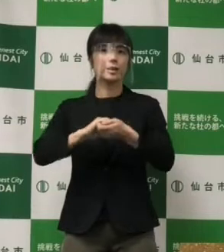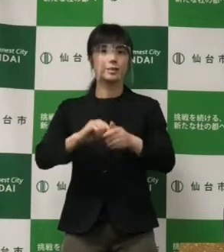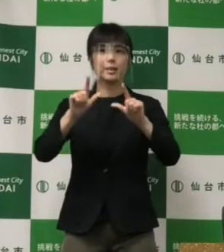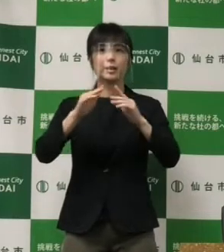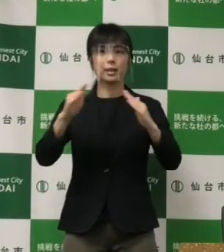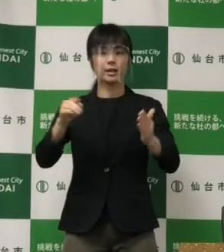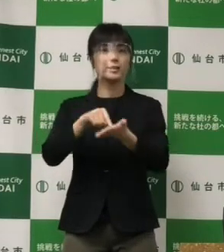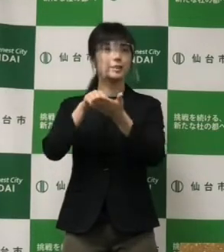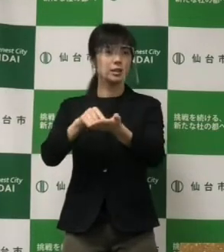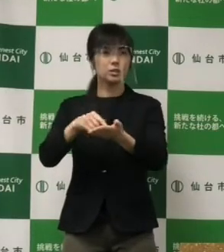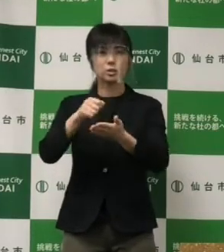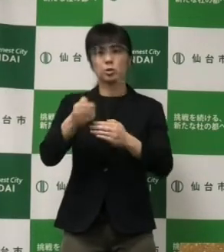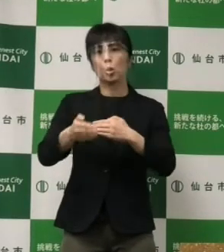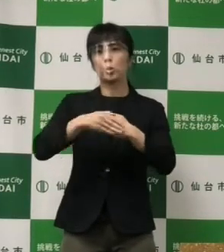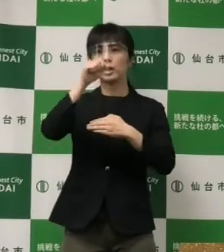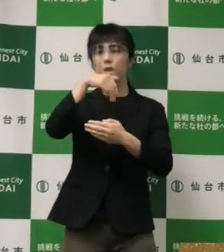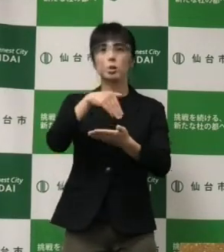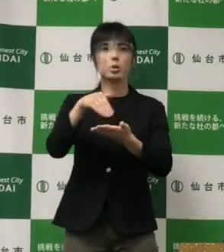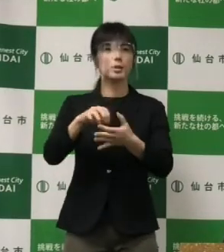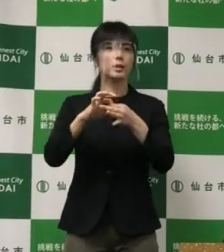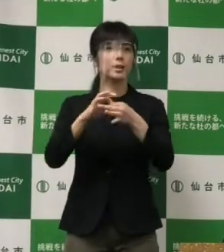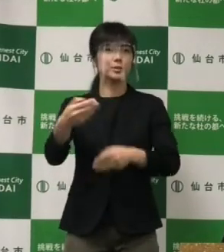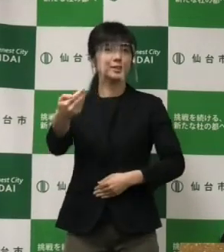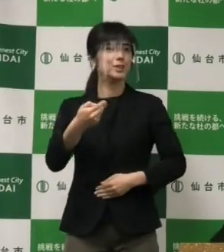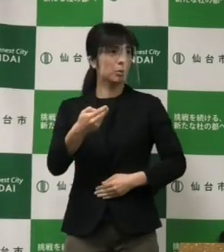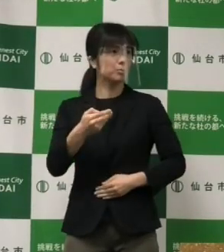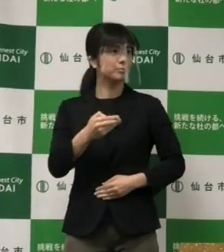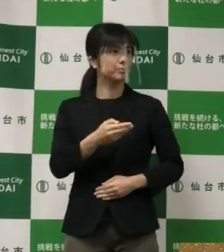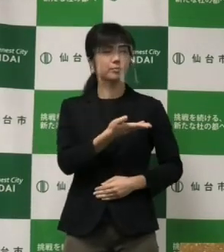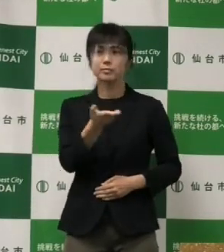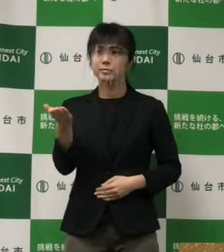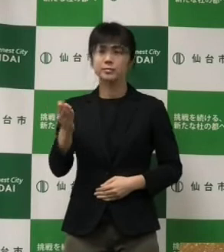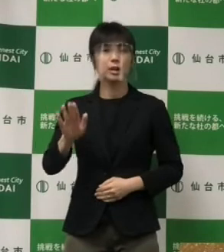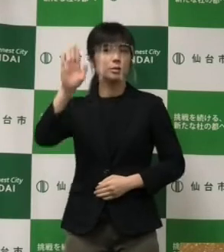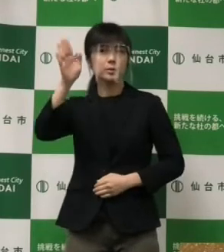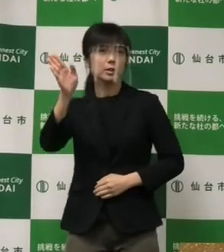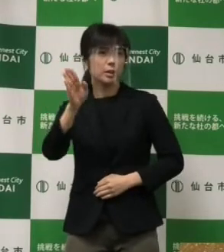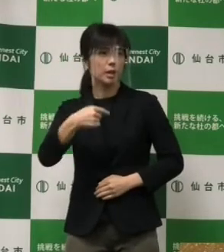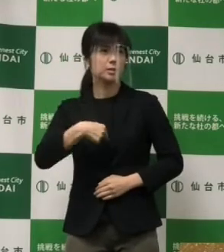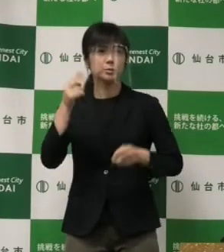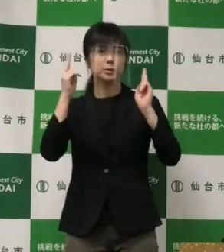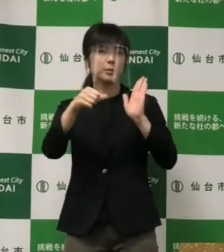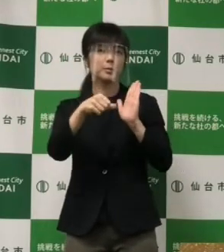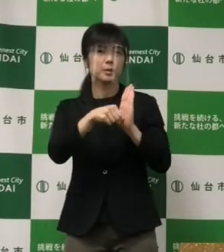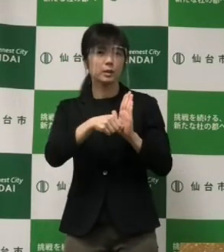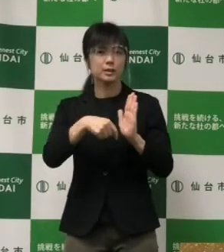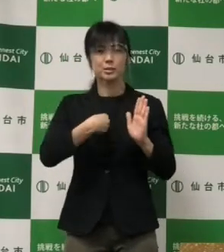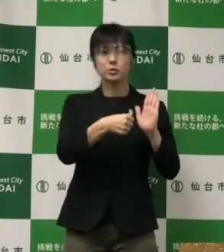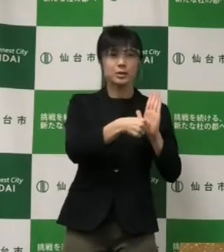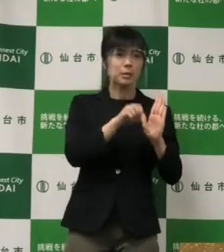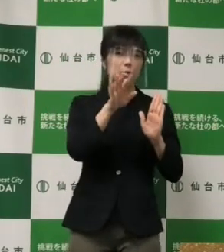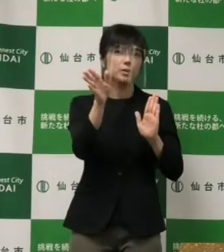予算についてのご質問をお受けいたします。ご質問のある方は挙手の上報道機関名と氏名を述べていただいた上でお話し